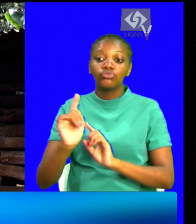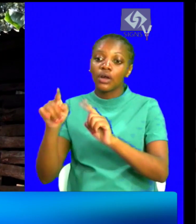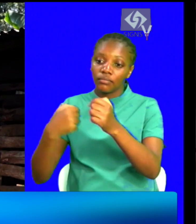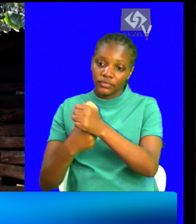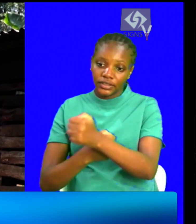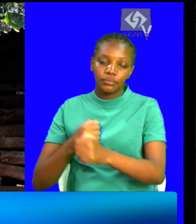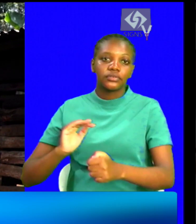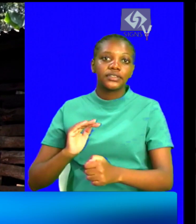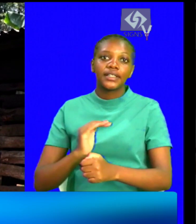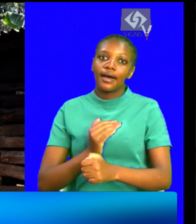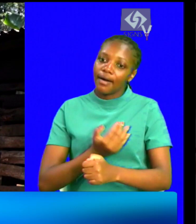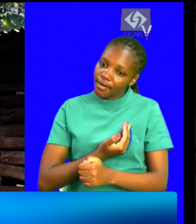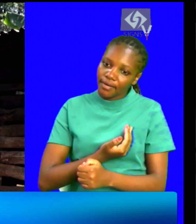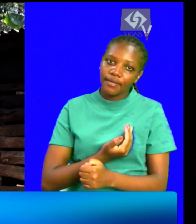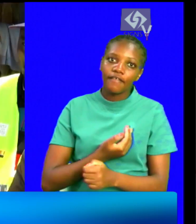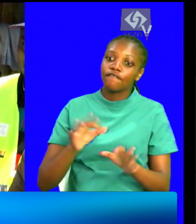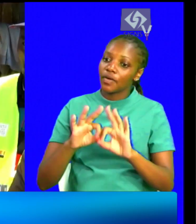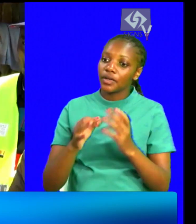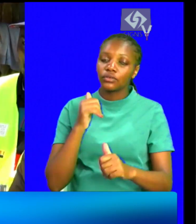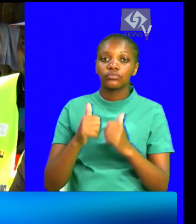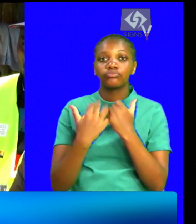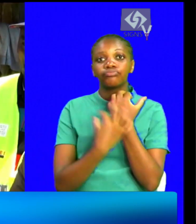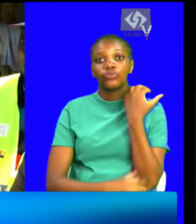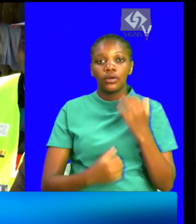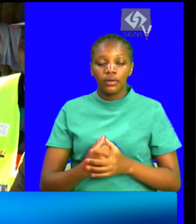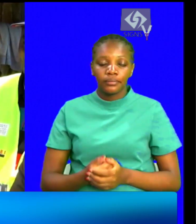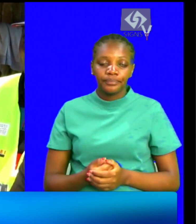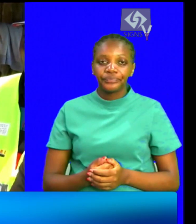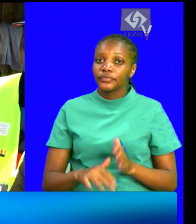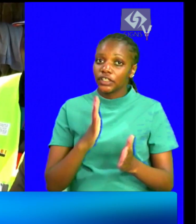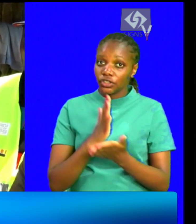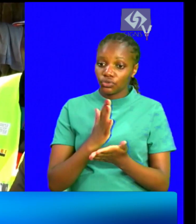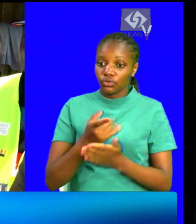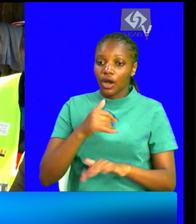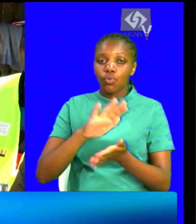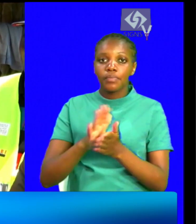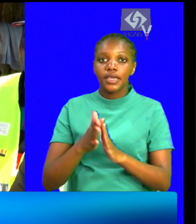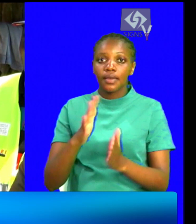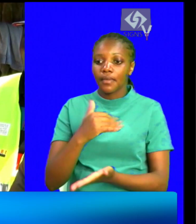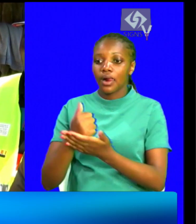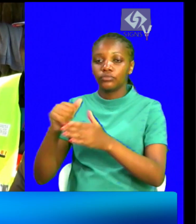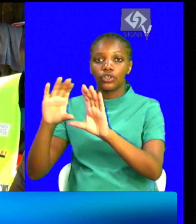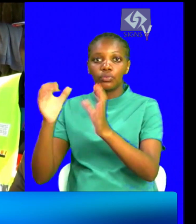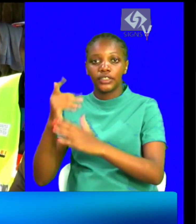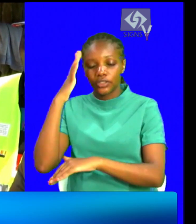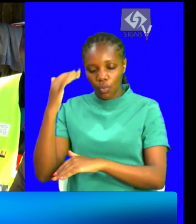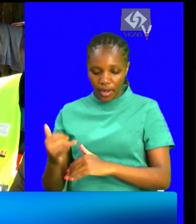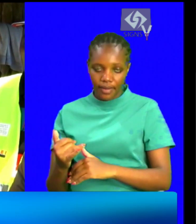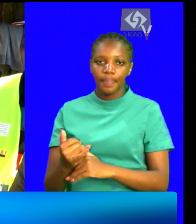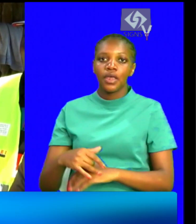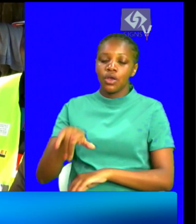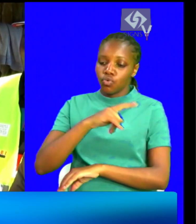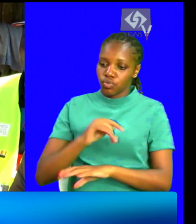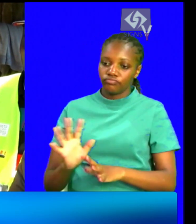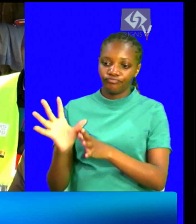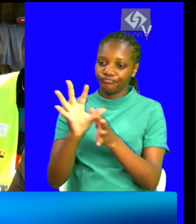ndio muweze kusimamia zile familia ambazo hazijiwezi. Na ni ukweli tumeweza kuwa msaada kwa community because to raise